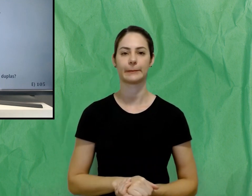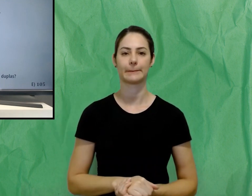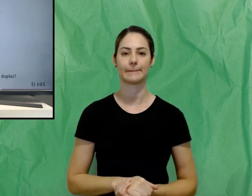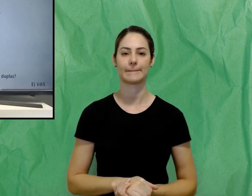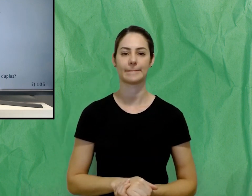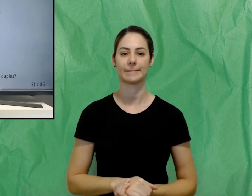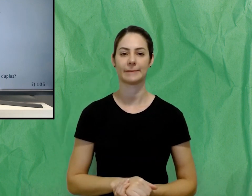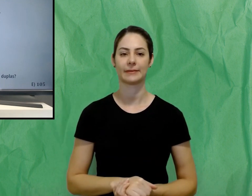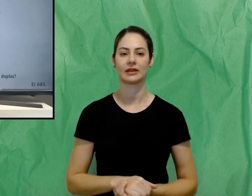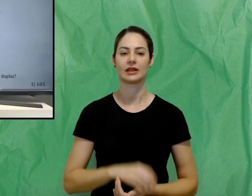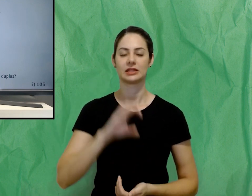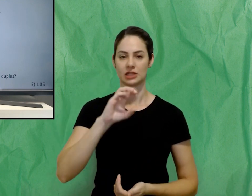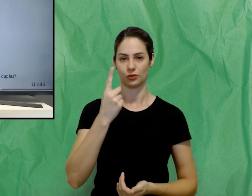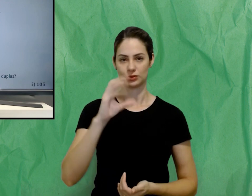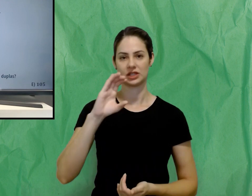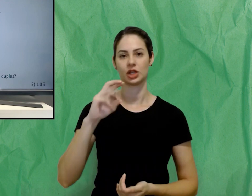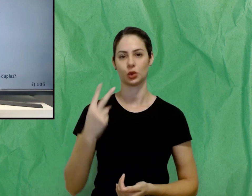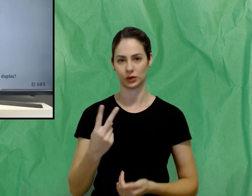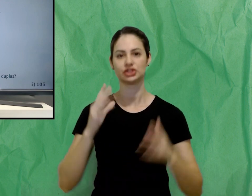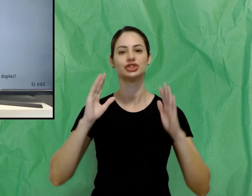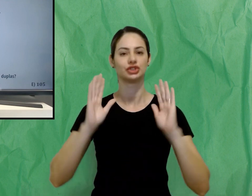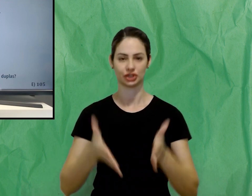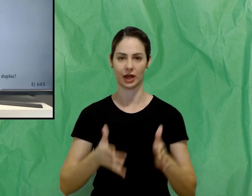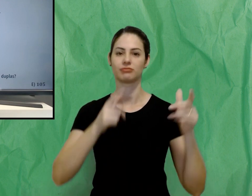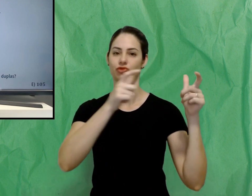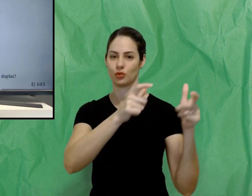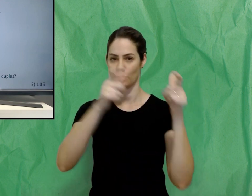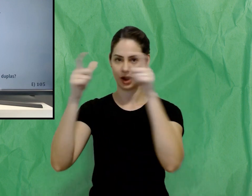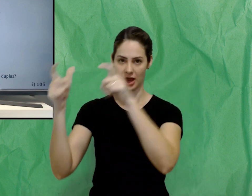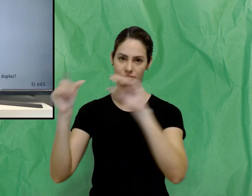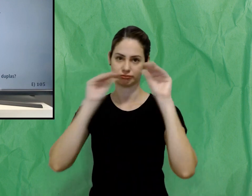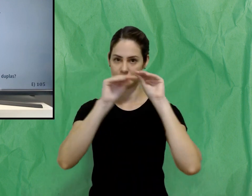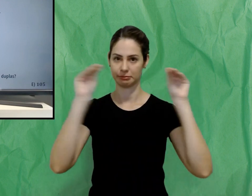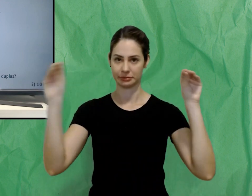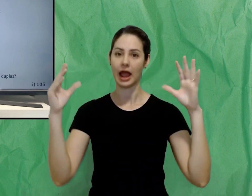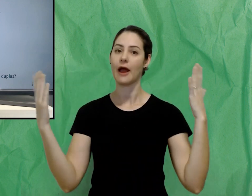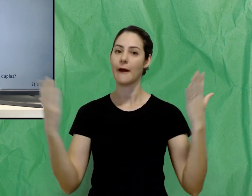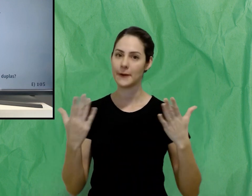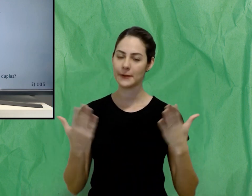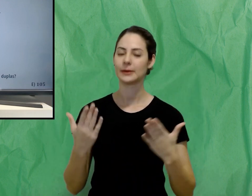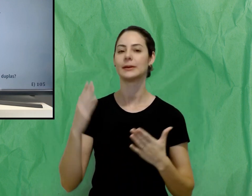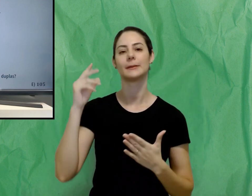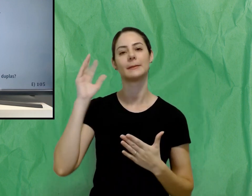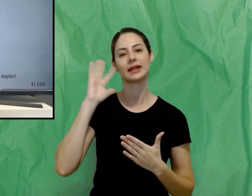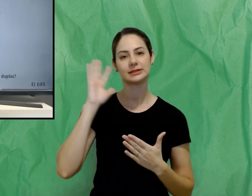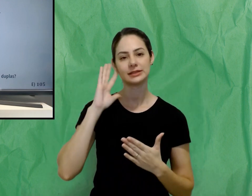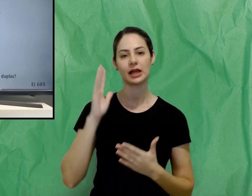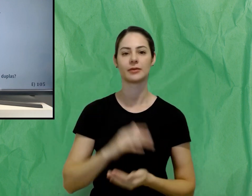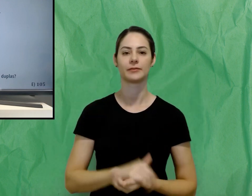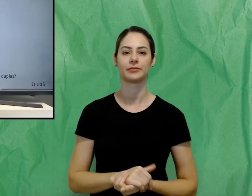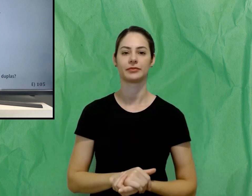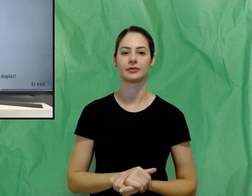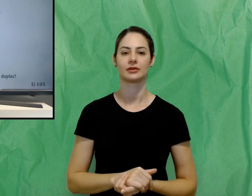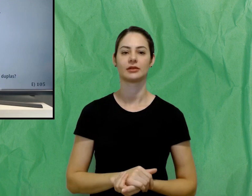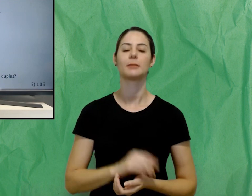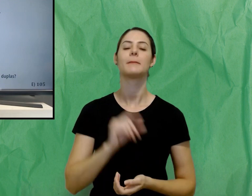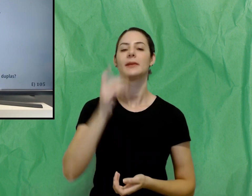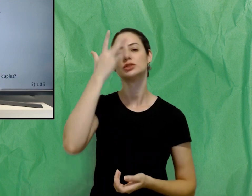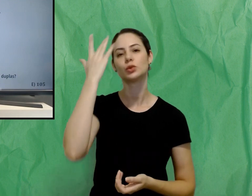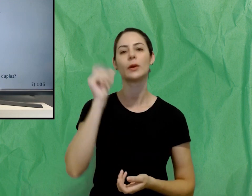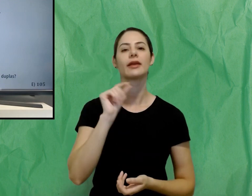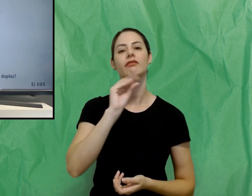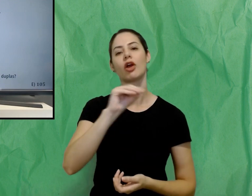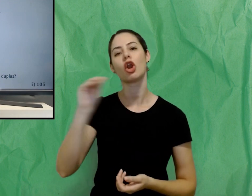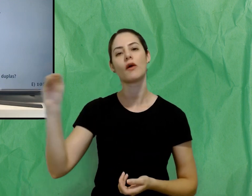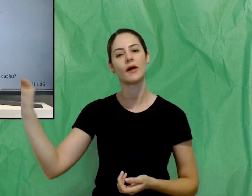e C2 marcaram lugares, agora a gente já vai pensar em quem vai entrar aqui e quem